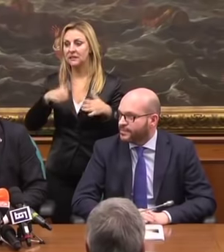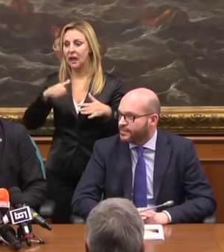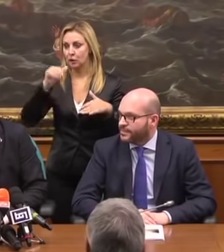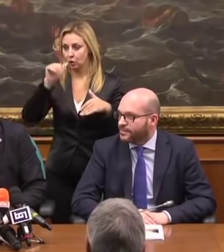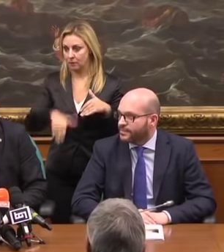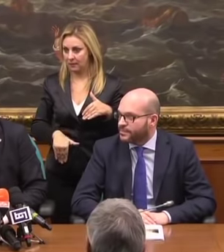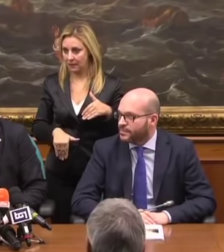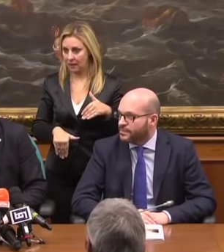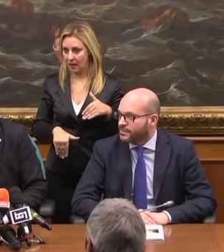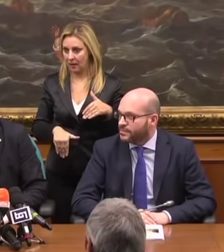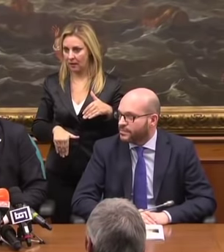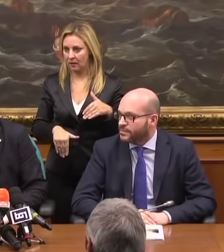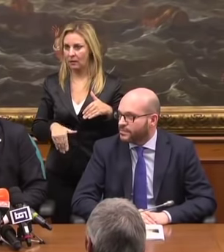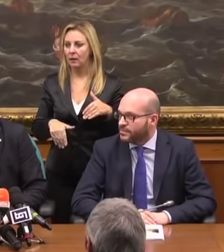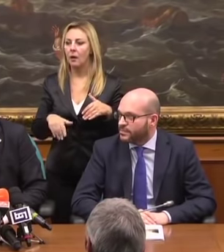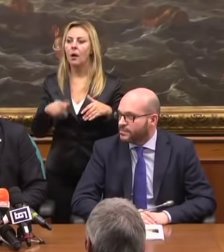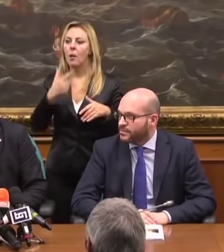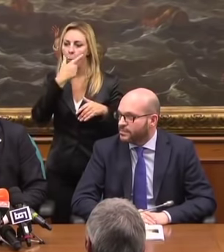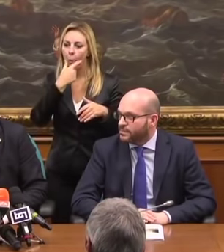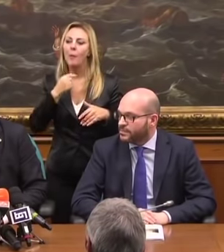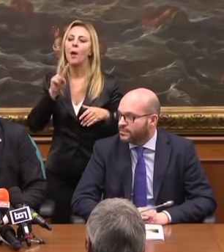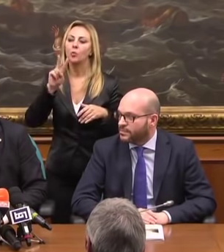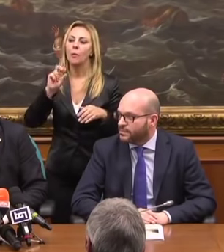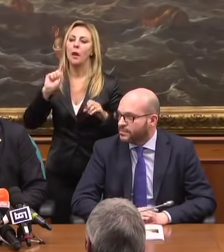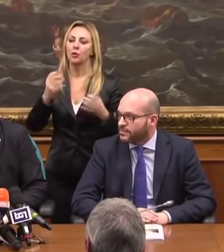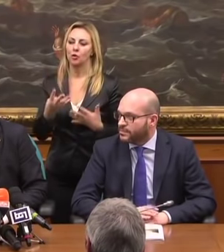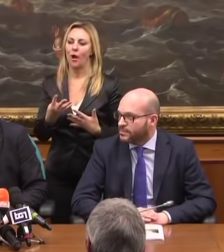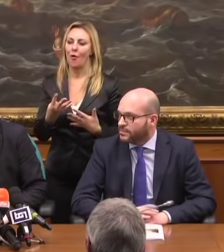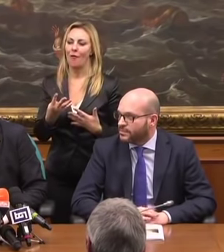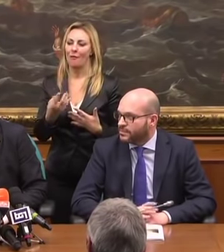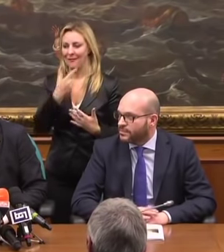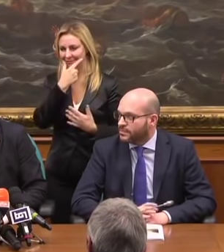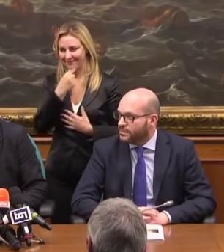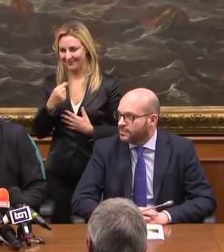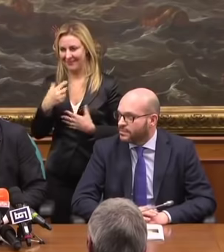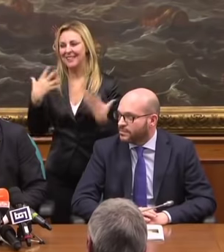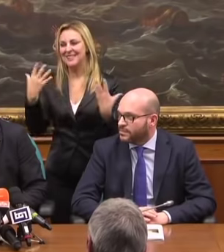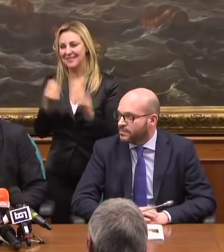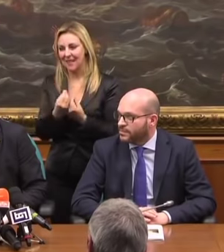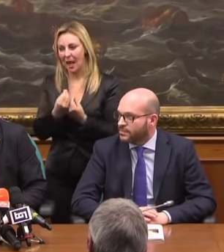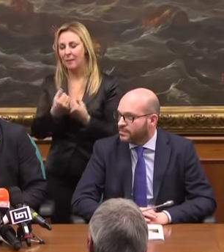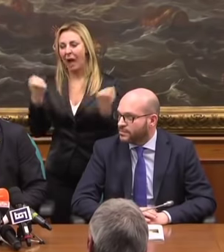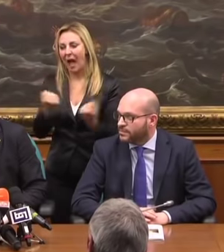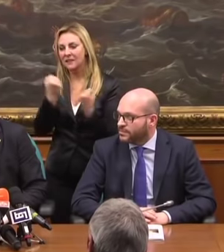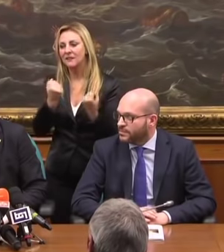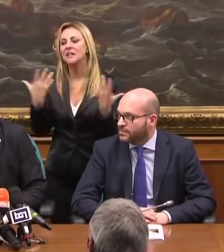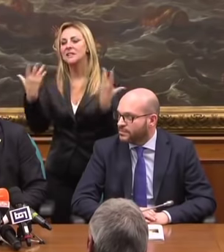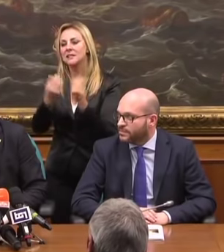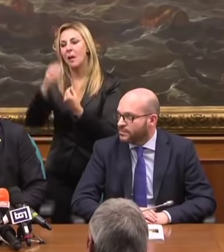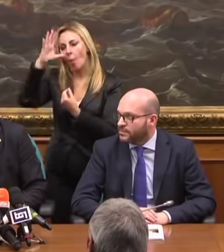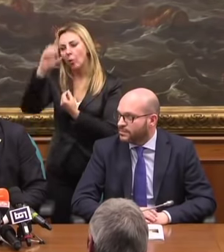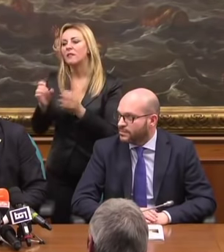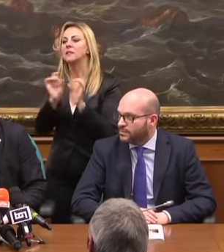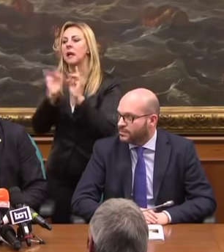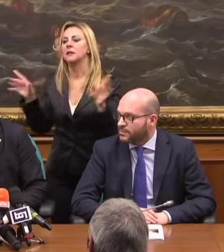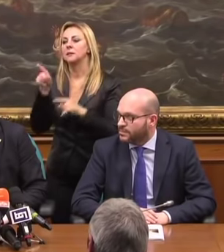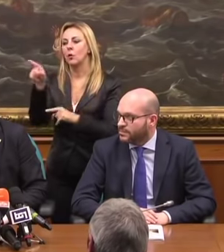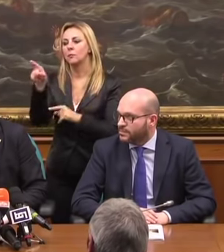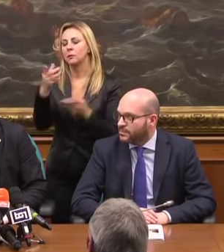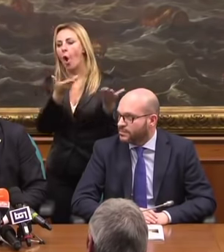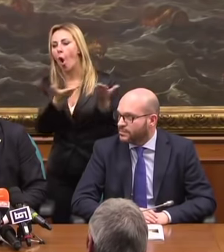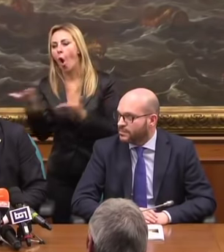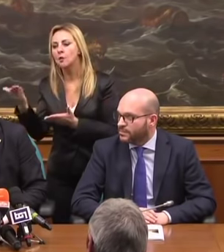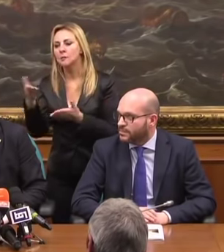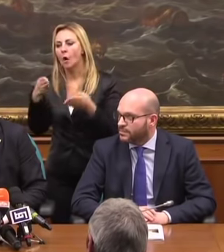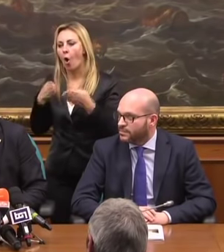16.000 che saranno per il 2019. E ci attiveremo insieme alle università che hanno dato la disponibilità a ospitare